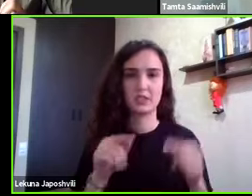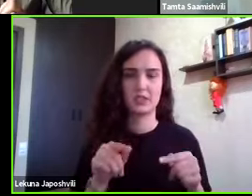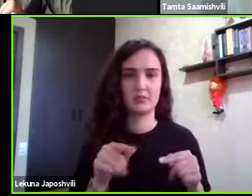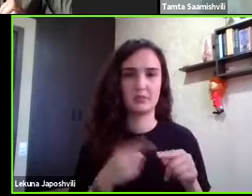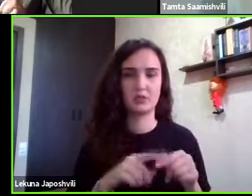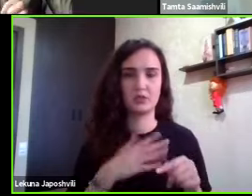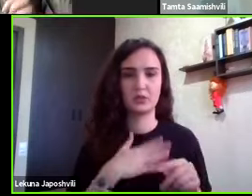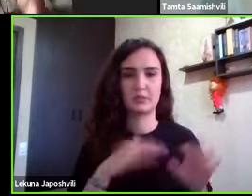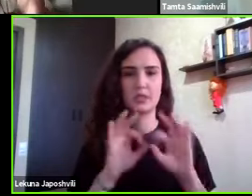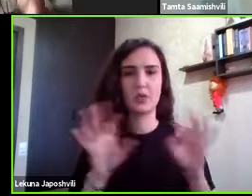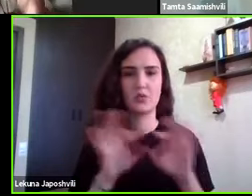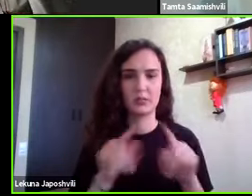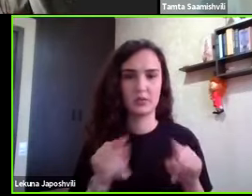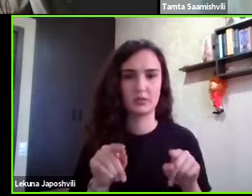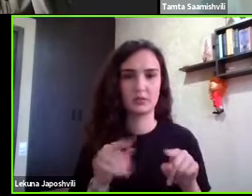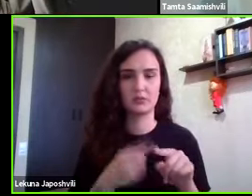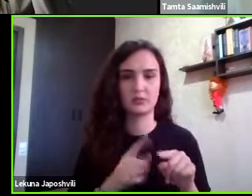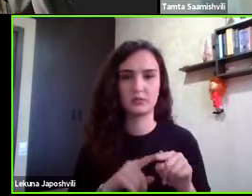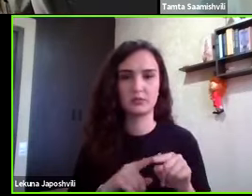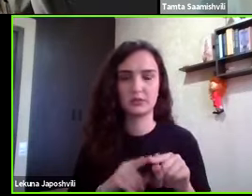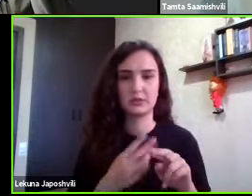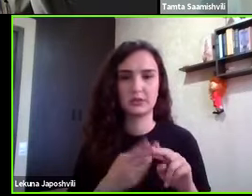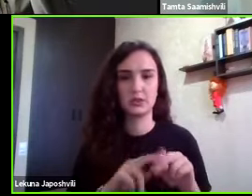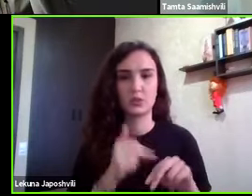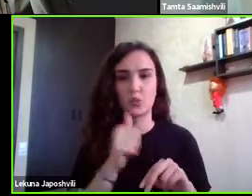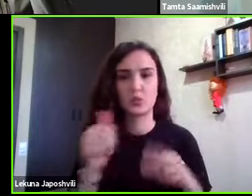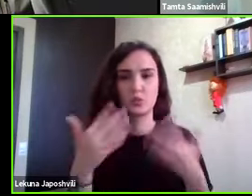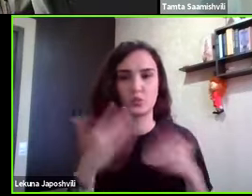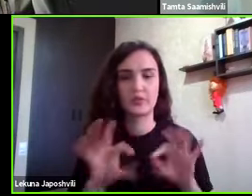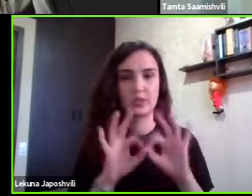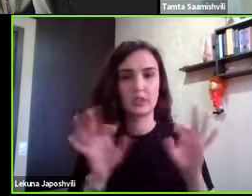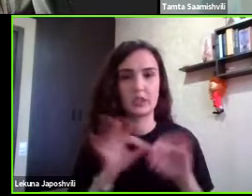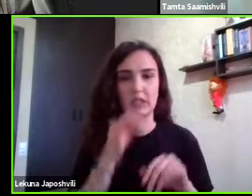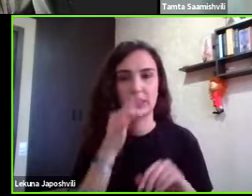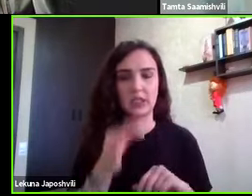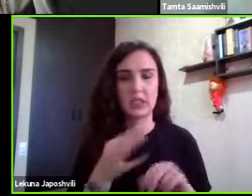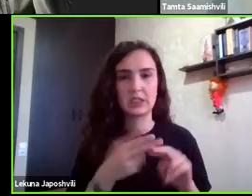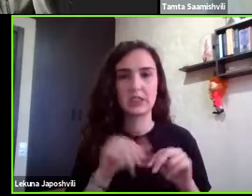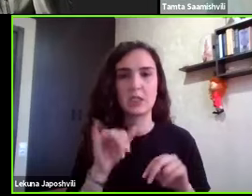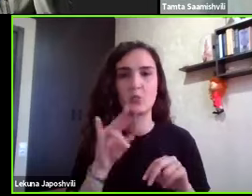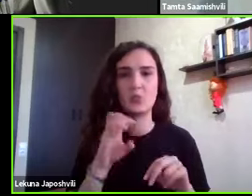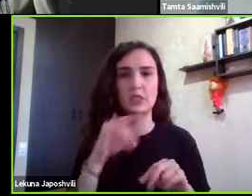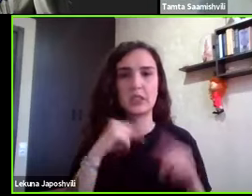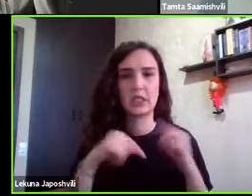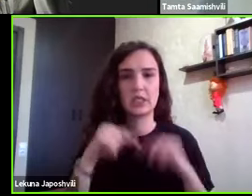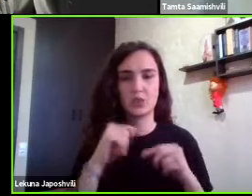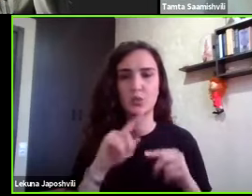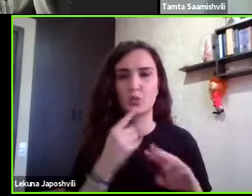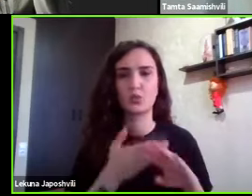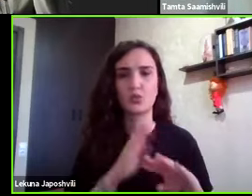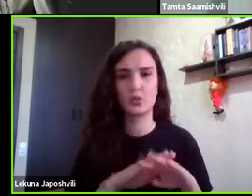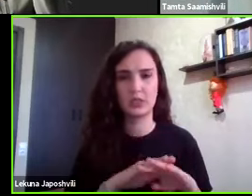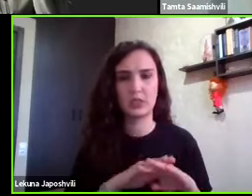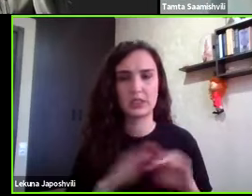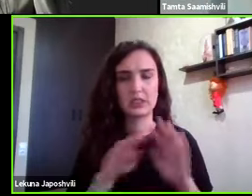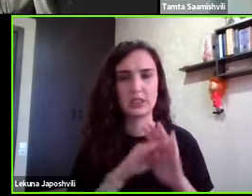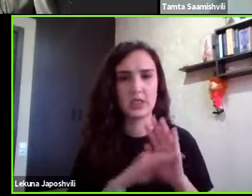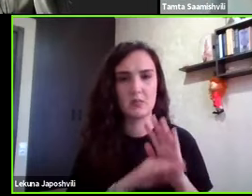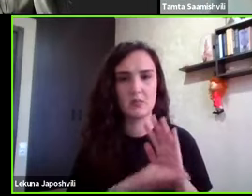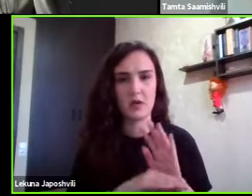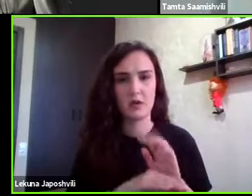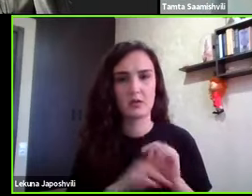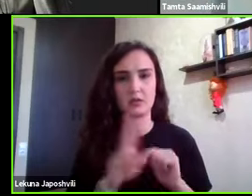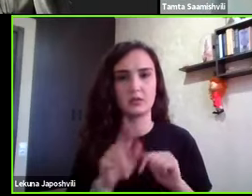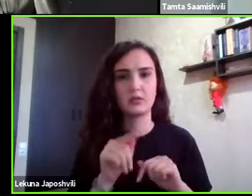ჩემს საუბარს. ესე იგი, როგორც ვთქვით, რომ ეს იმუნური სისტემა, ესეთი რთული სისტემაა და